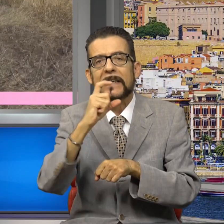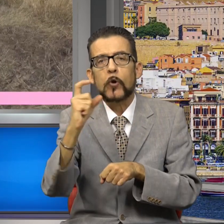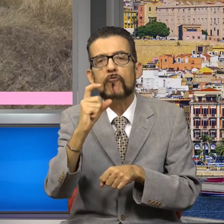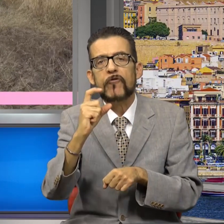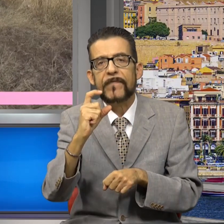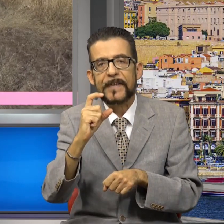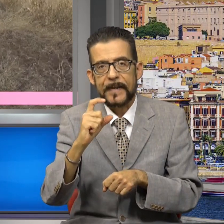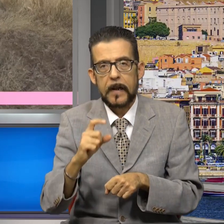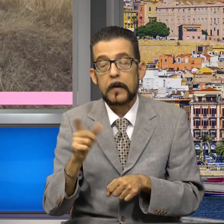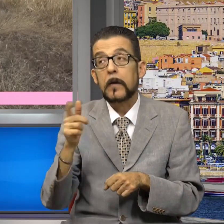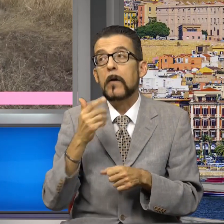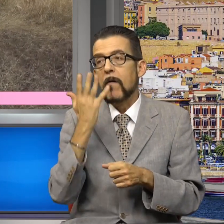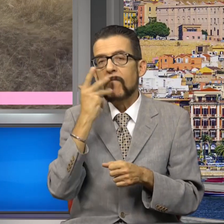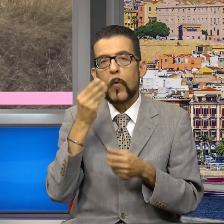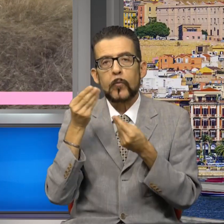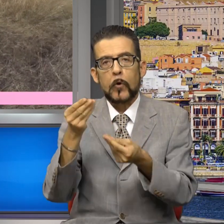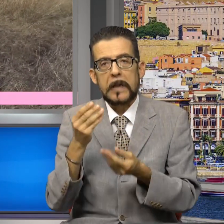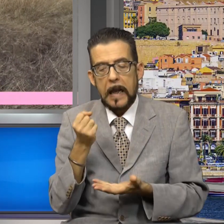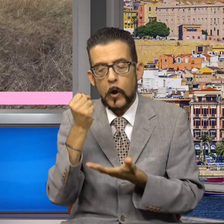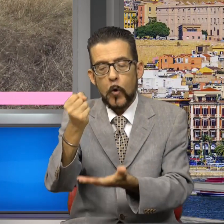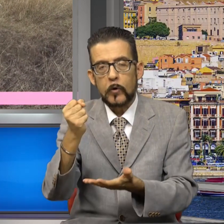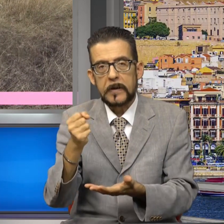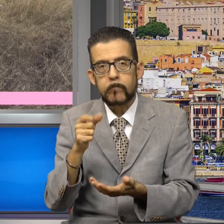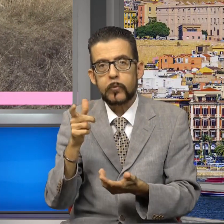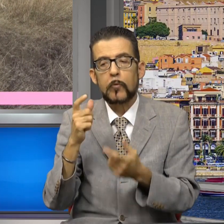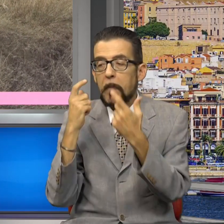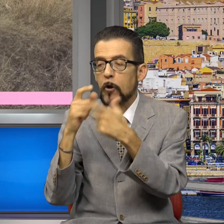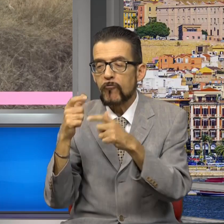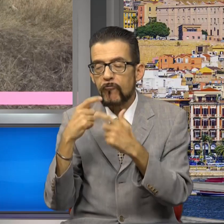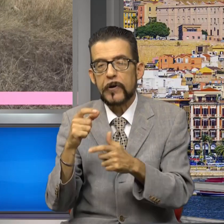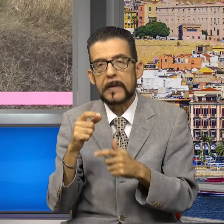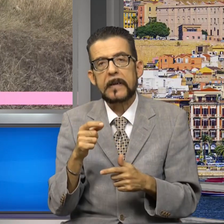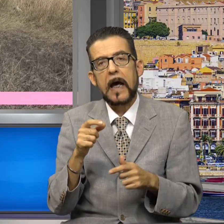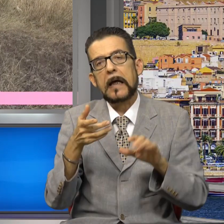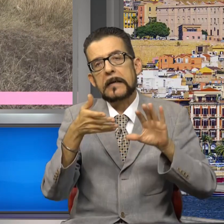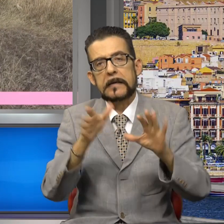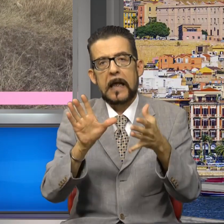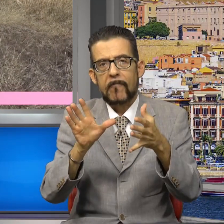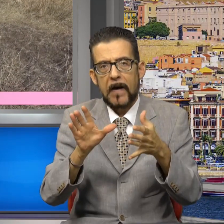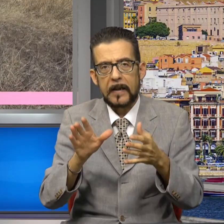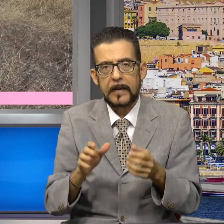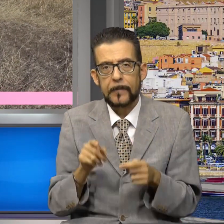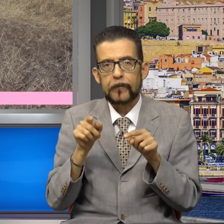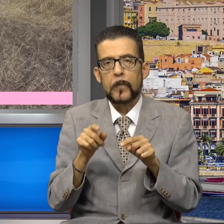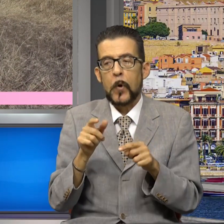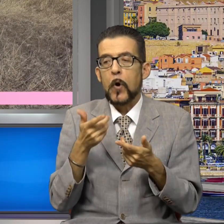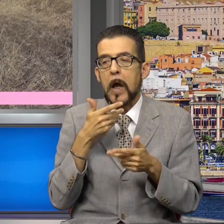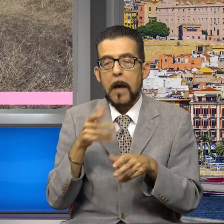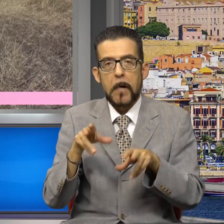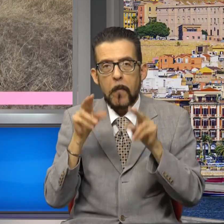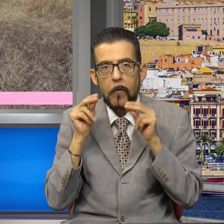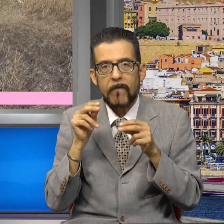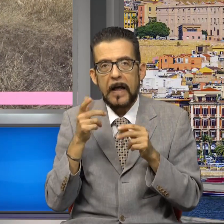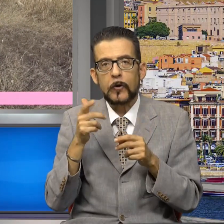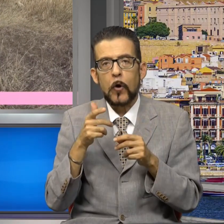la costa e affinché la città venga un attimino salvaguardata. Siamo qua oggi, abbiamo trovato già rifiuti